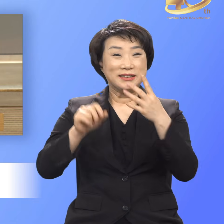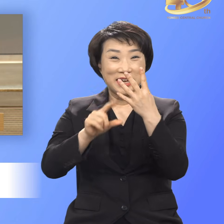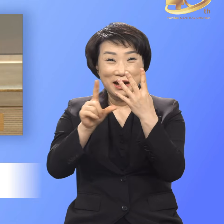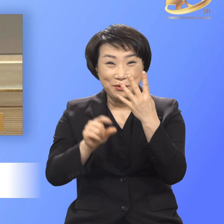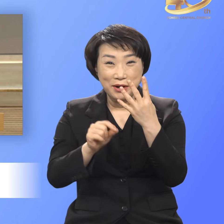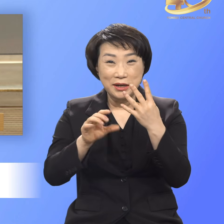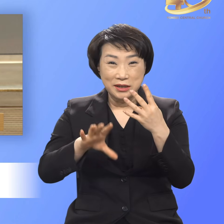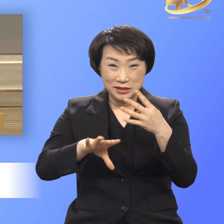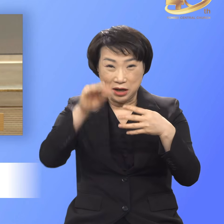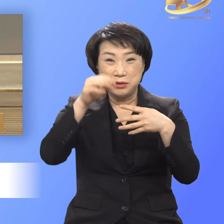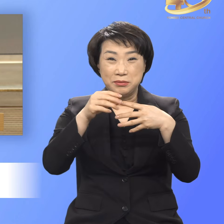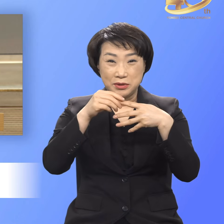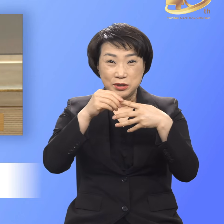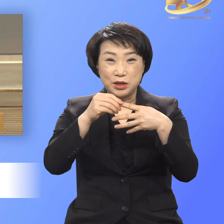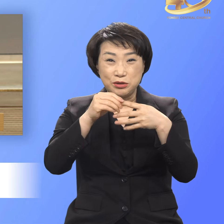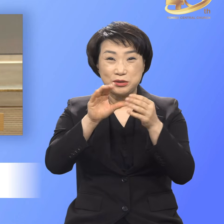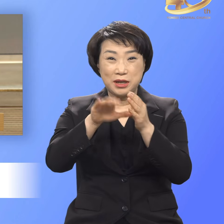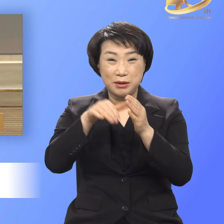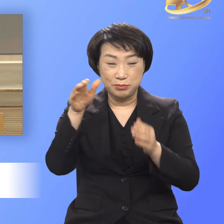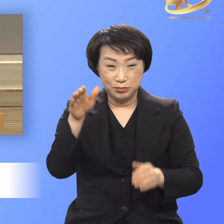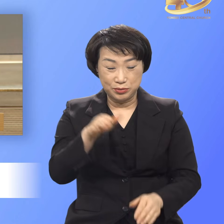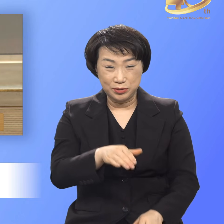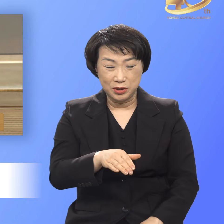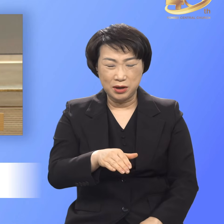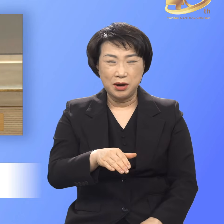4월 첫 주부터